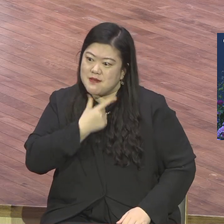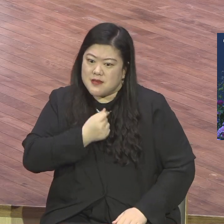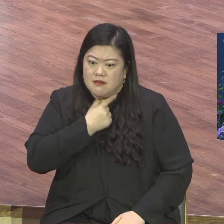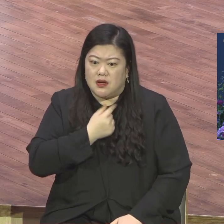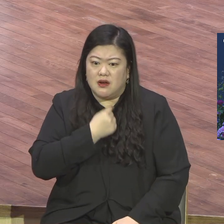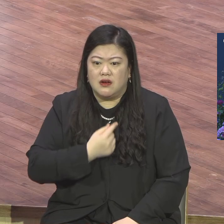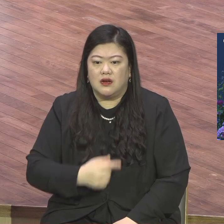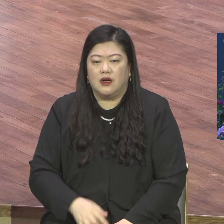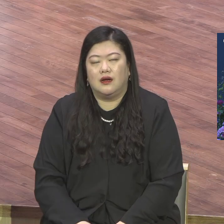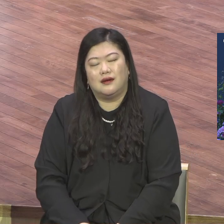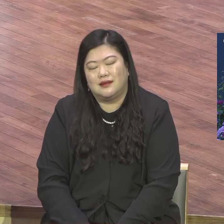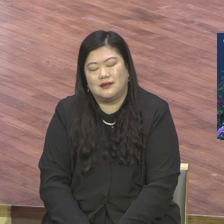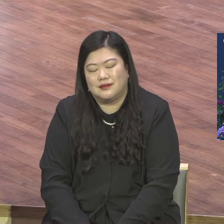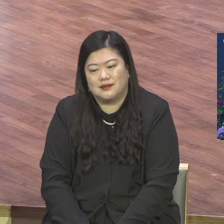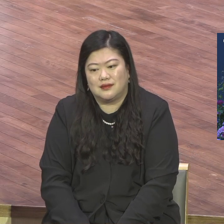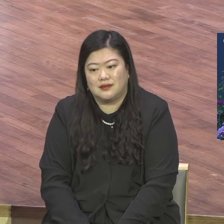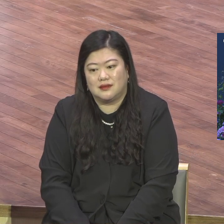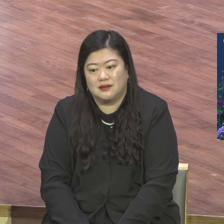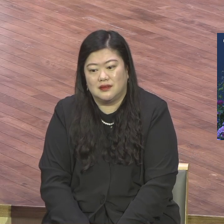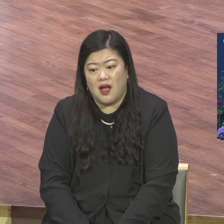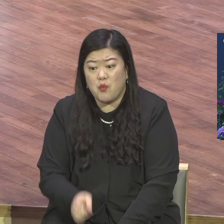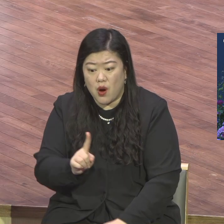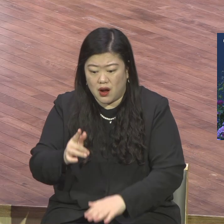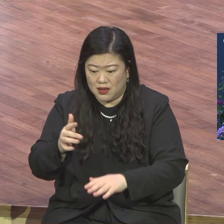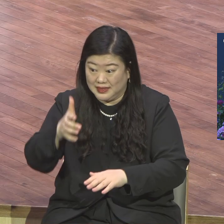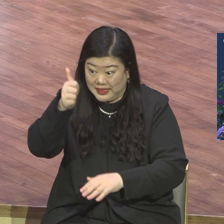되게 살맛나고